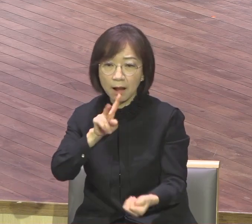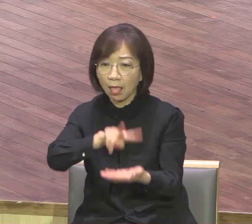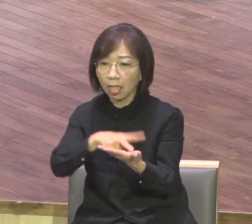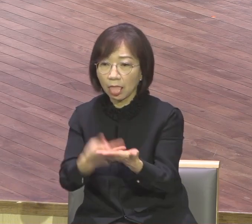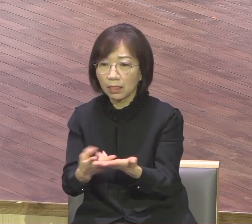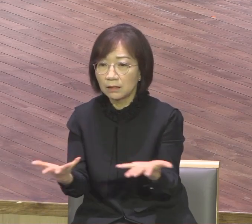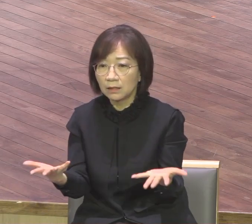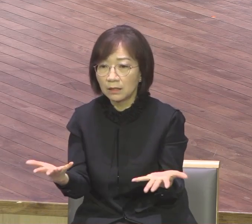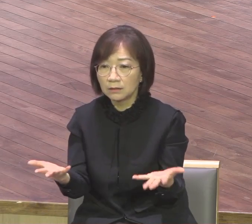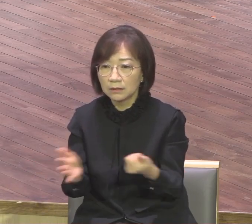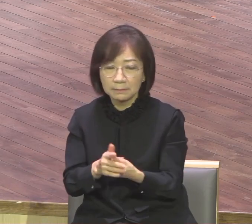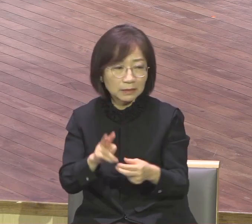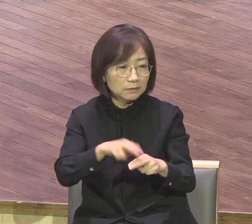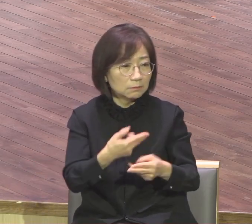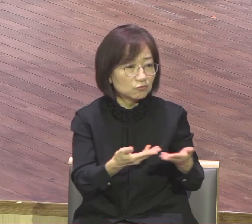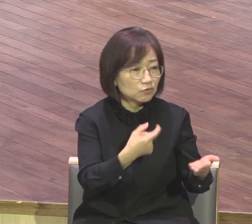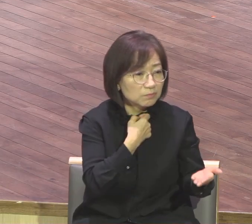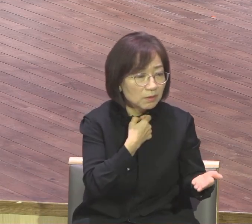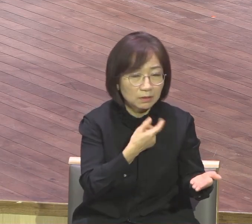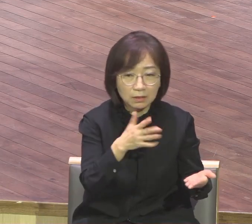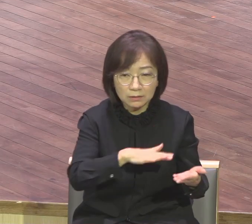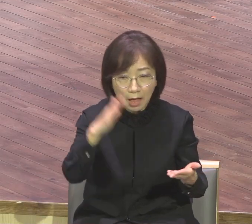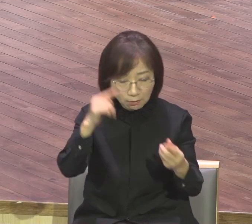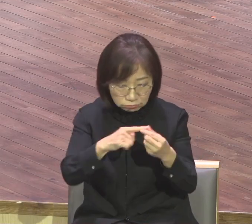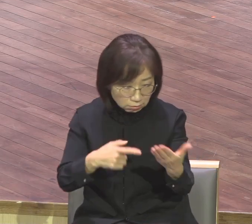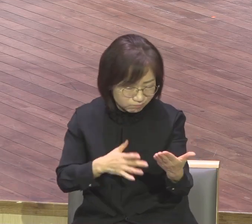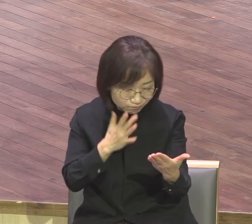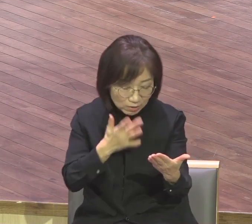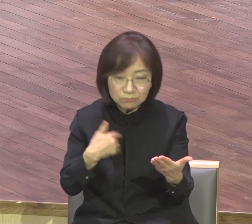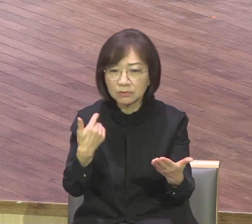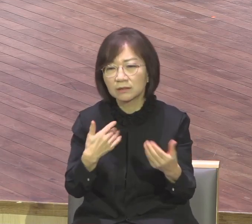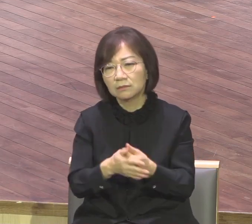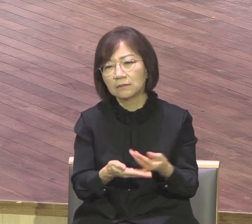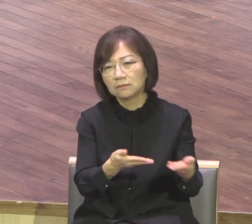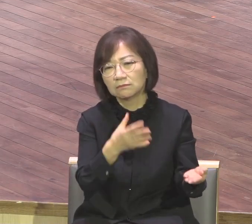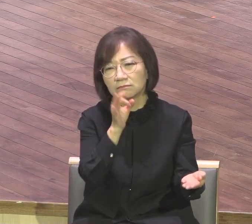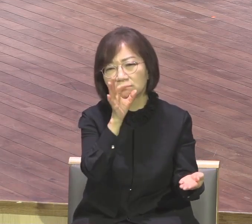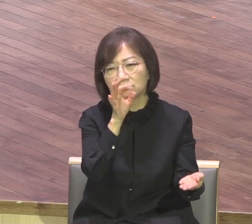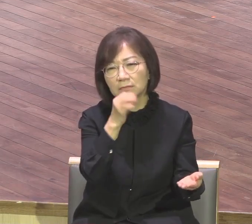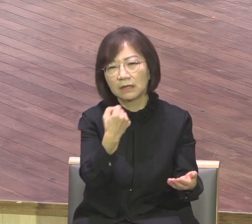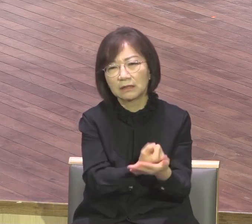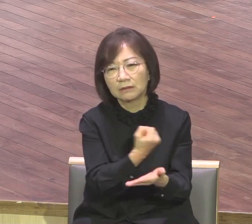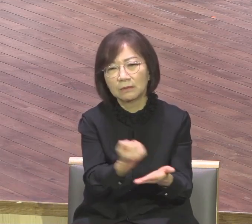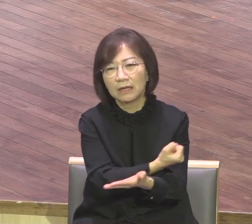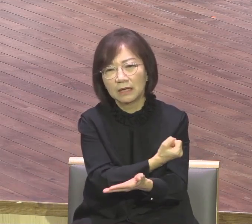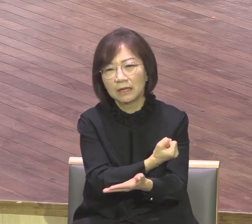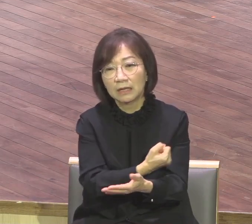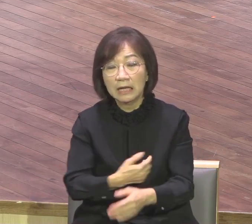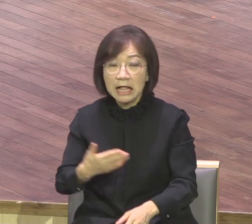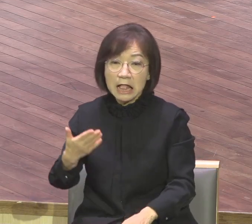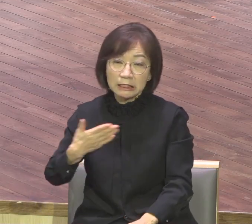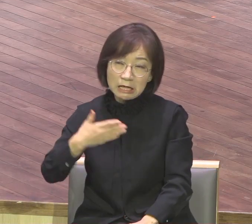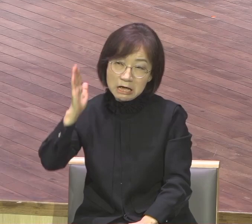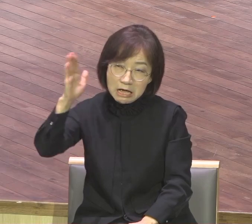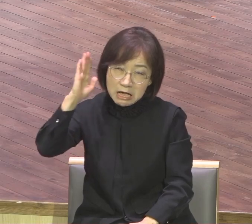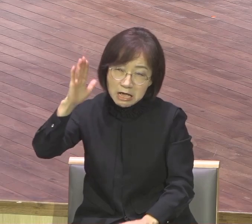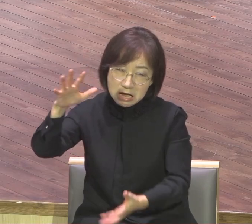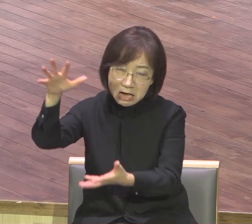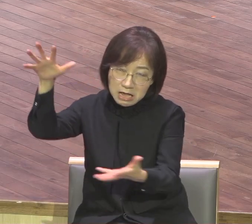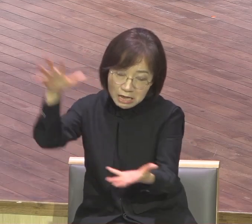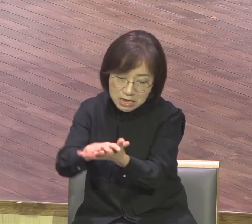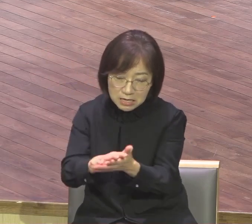traducido para entregarle al pastor Andrés. 한 권도 그 수십 권이 서교집 있는데 한 권도 영어로